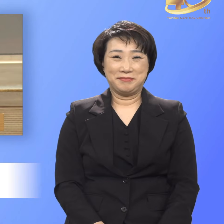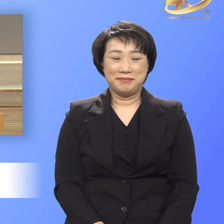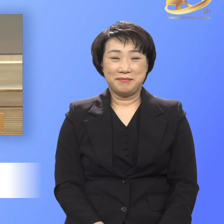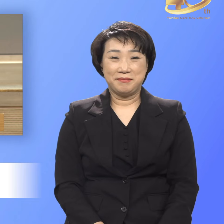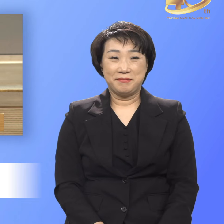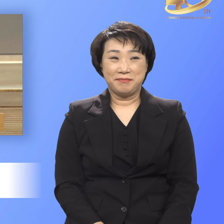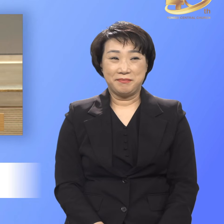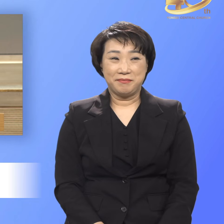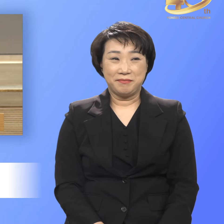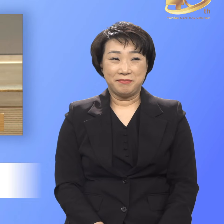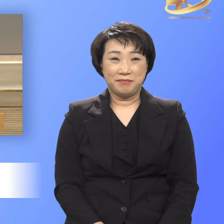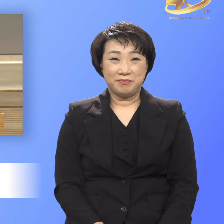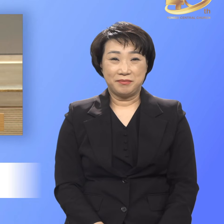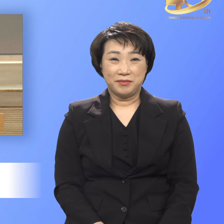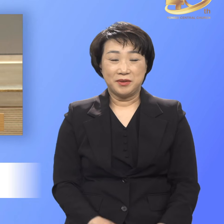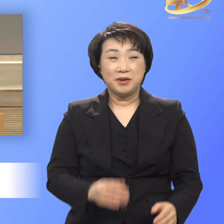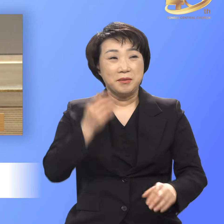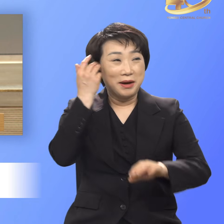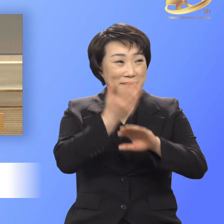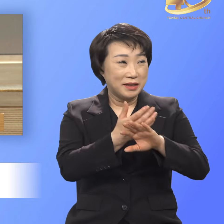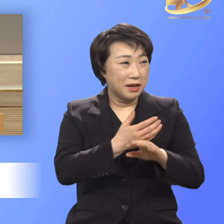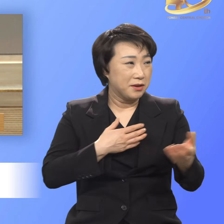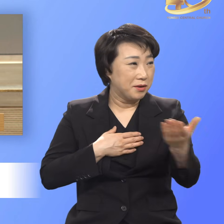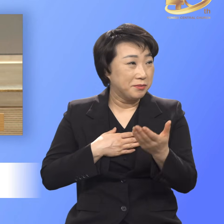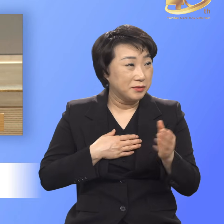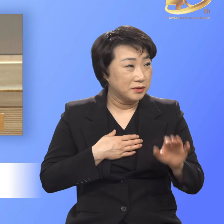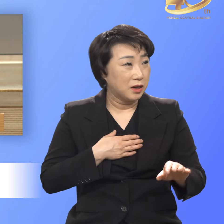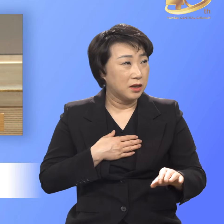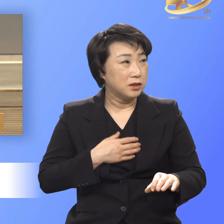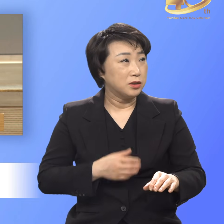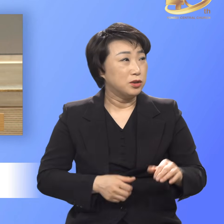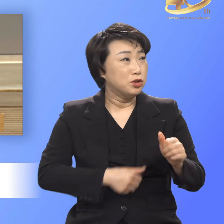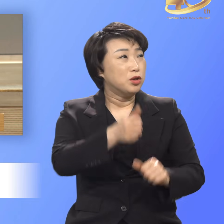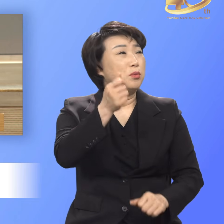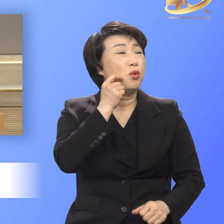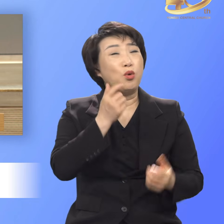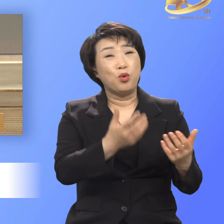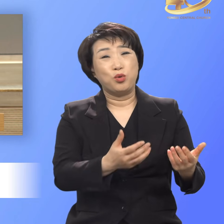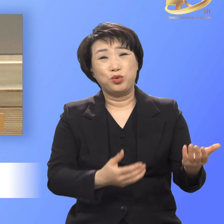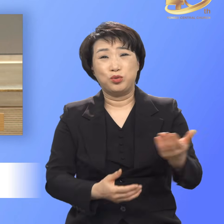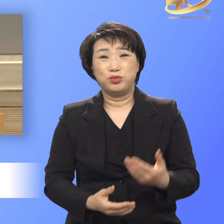이래야 되는데 반대로 못 이겨요.